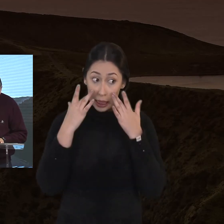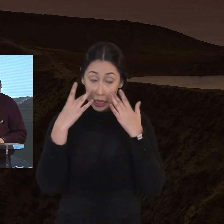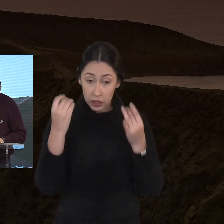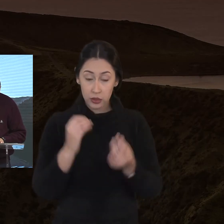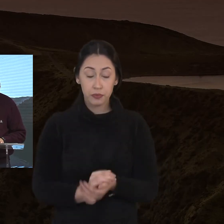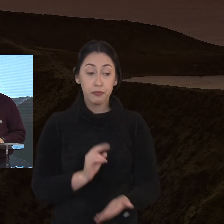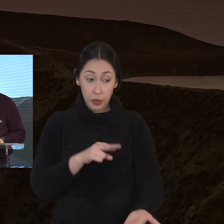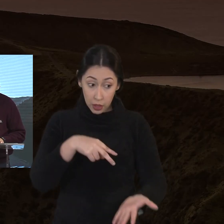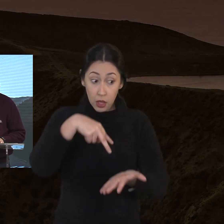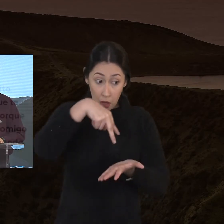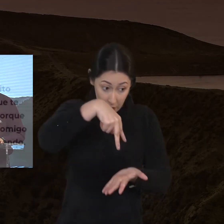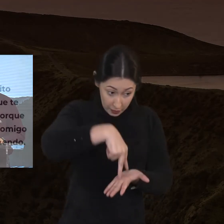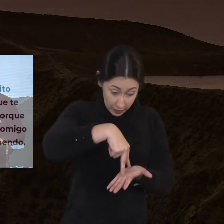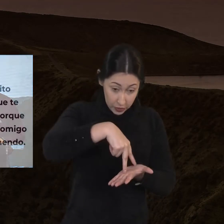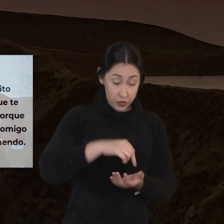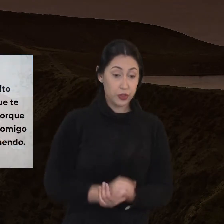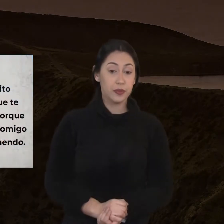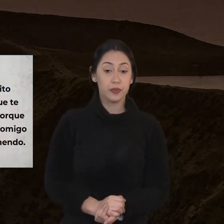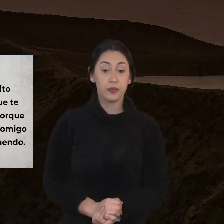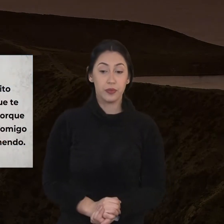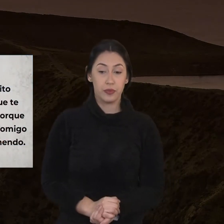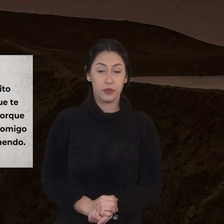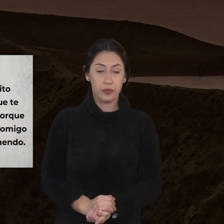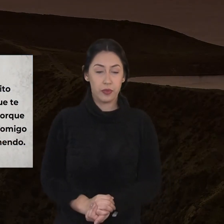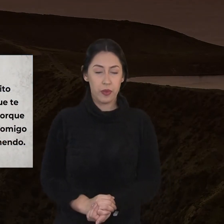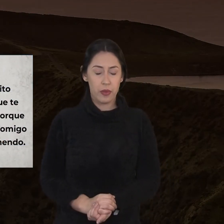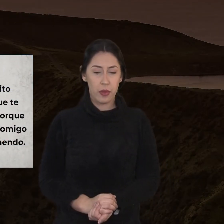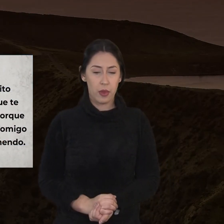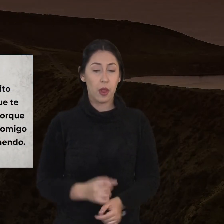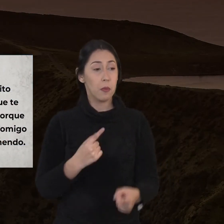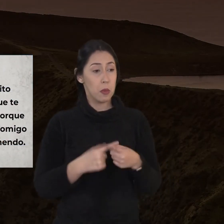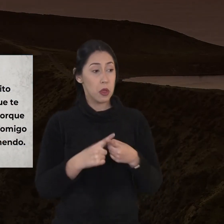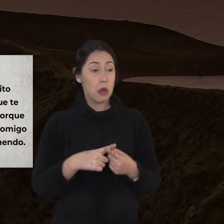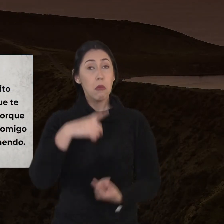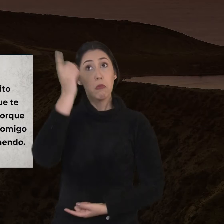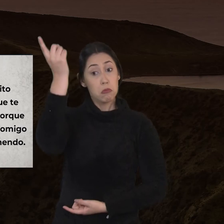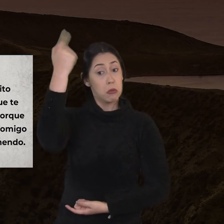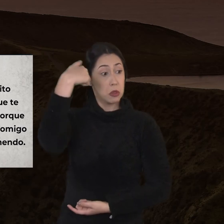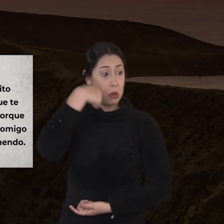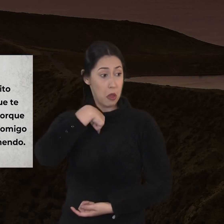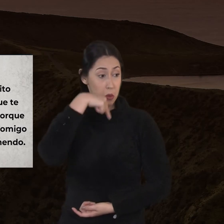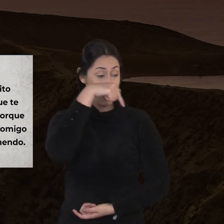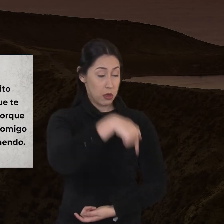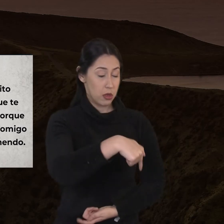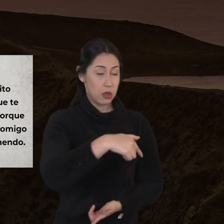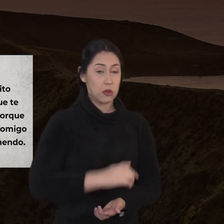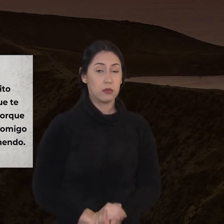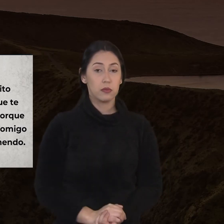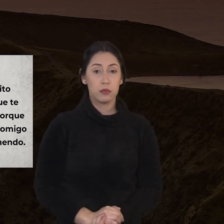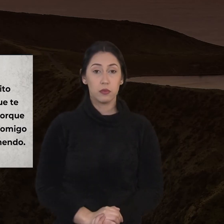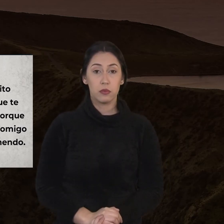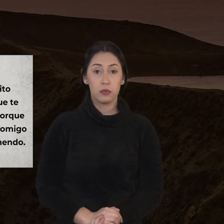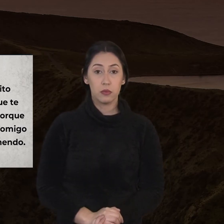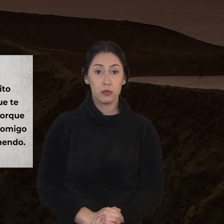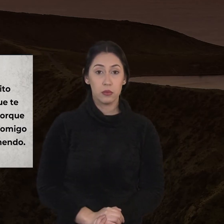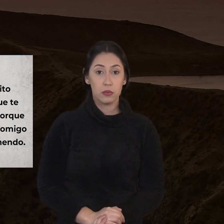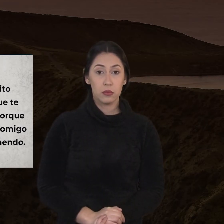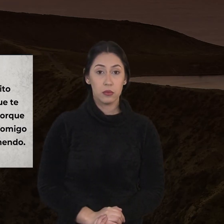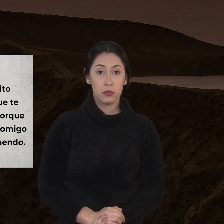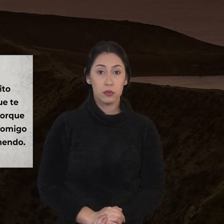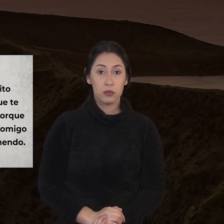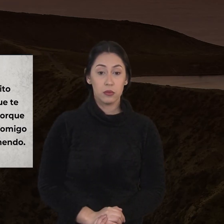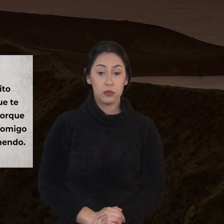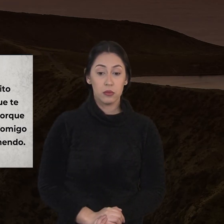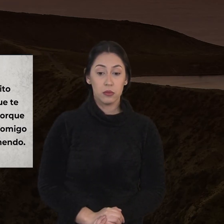levante de sobre os pés porque eis que te sou enviado e ao falar ele comigo